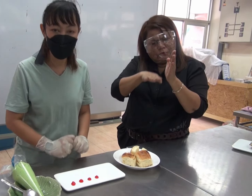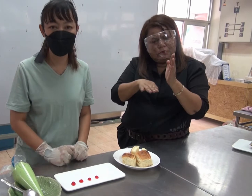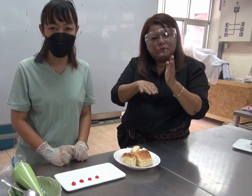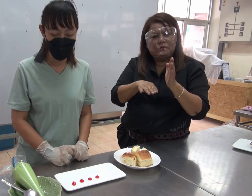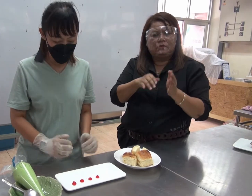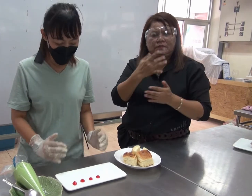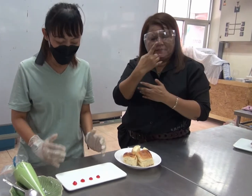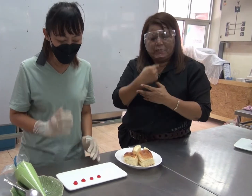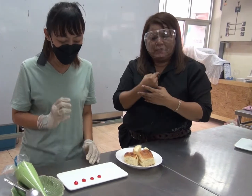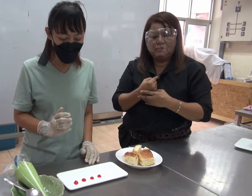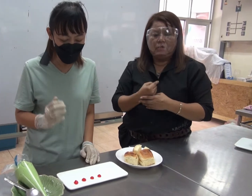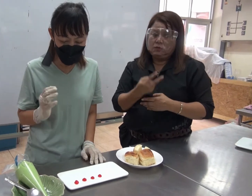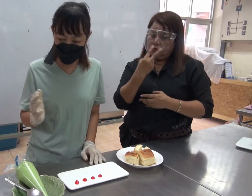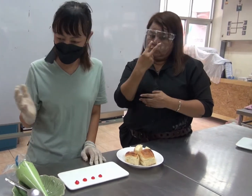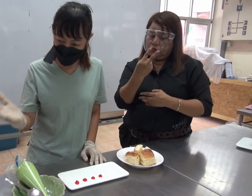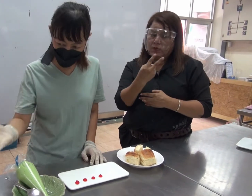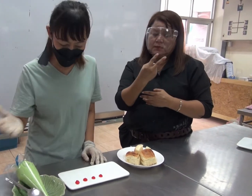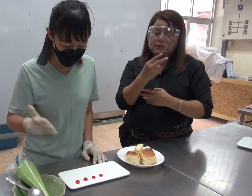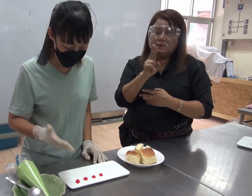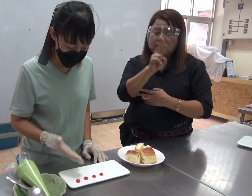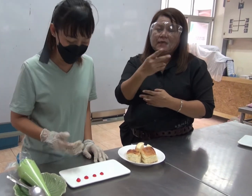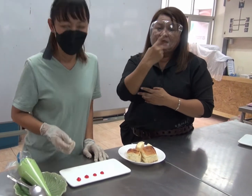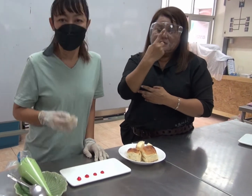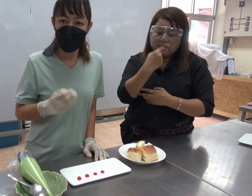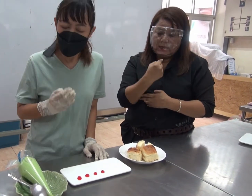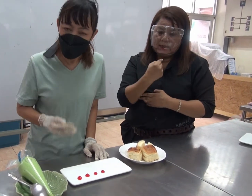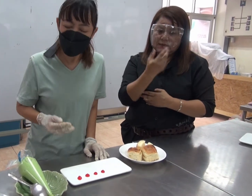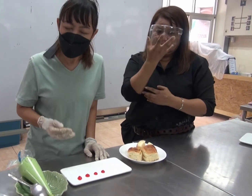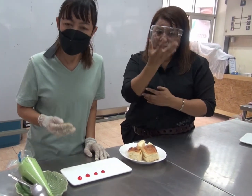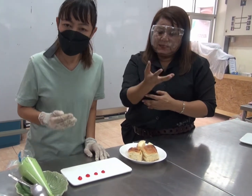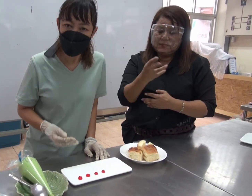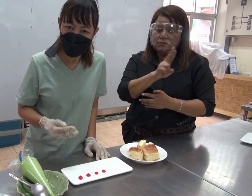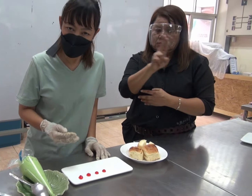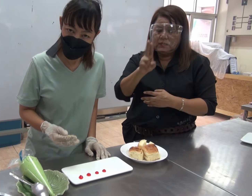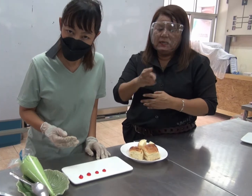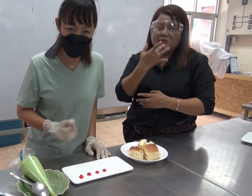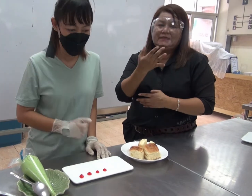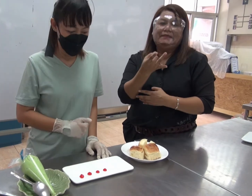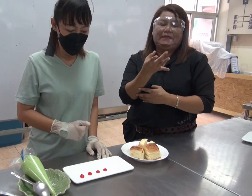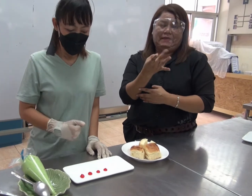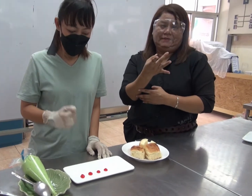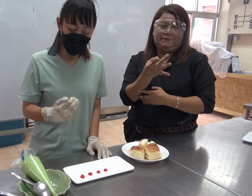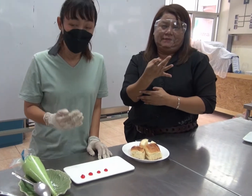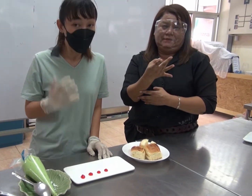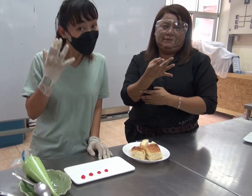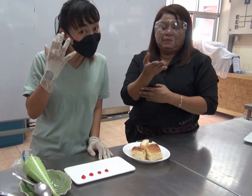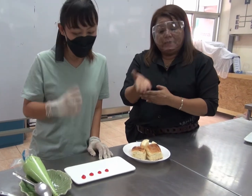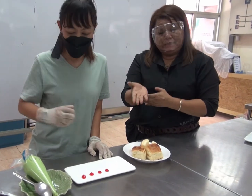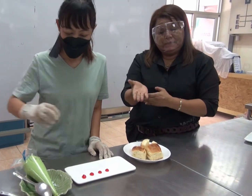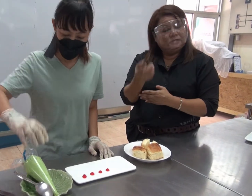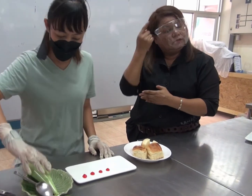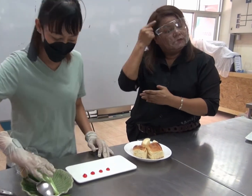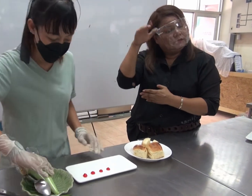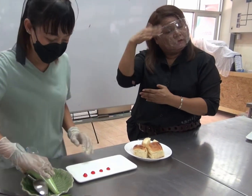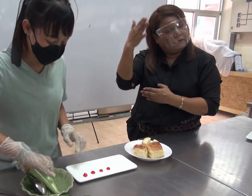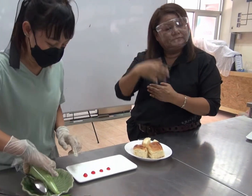ของสีแดงลงไปแล้วเราต้องคิดว่าถ้าเราจะใช้ซอสสีแดงเราต้องใช้จานสีอะไรก่อนอื่นเราต้องดีไซน์ก่